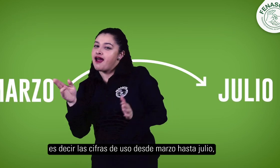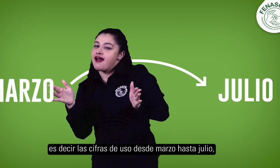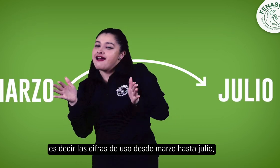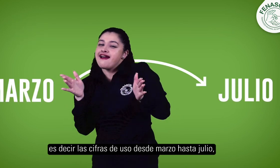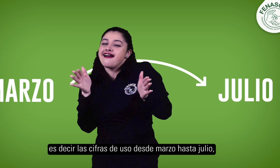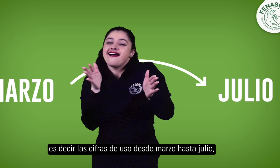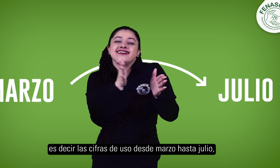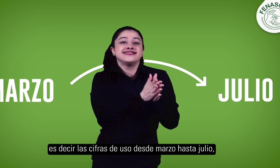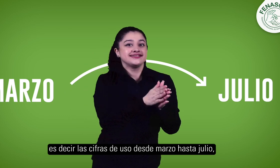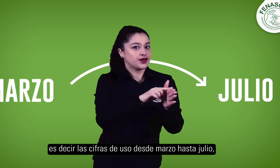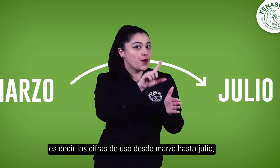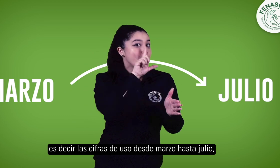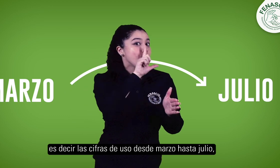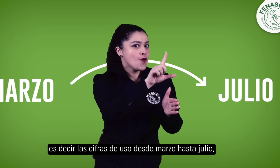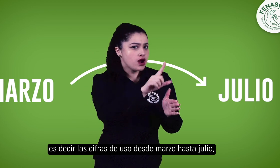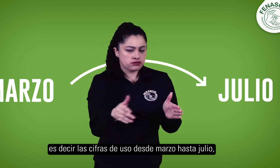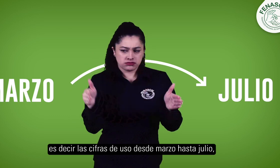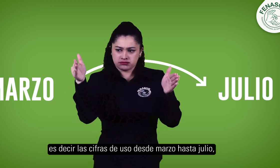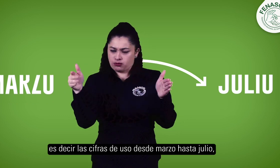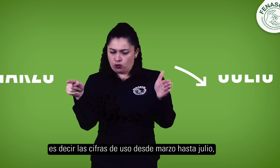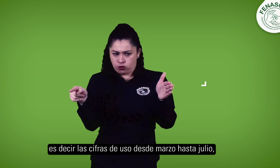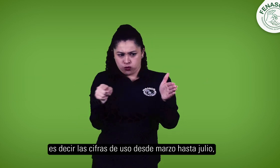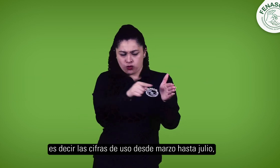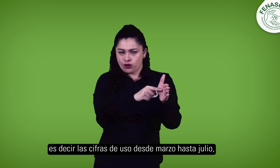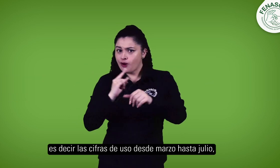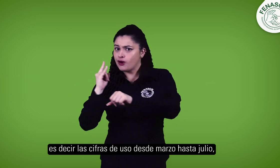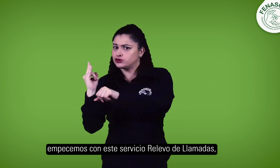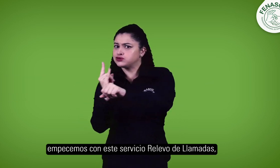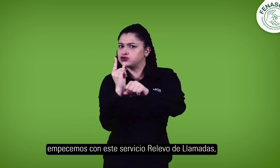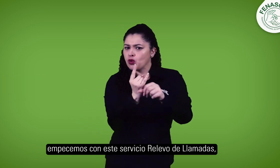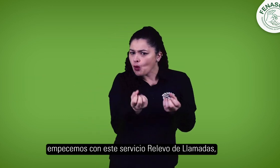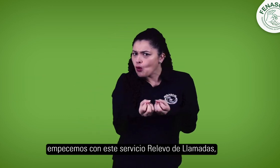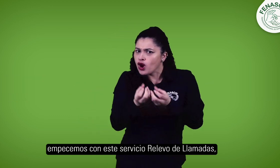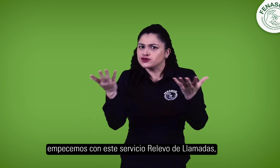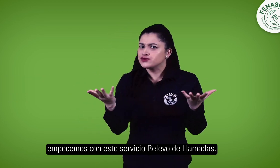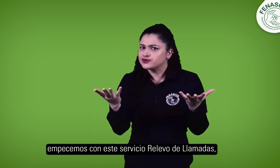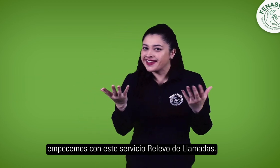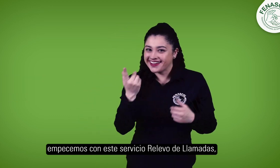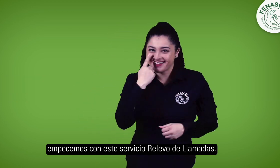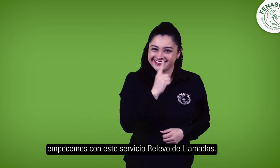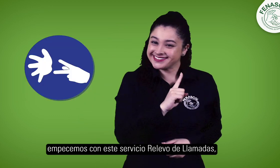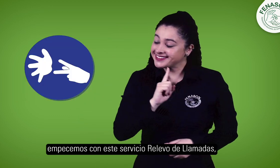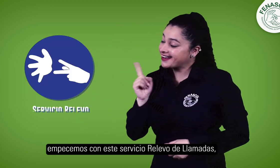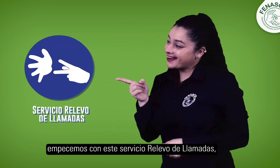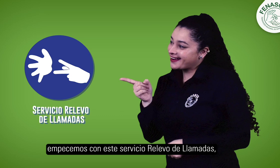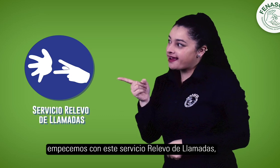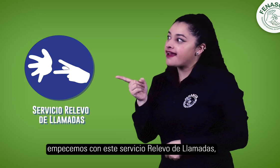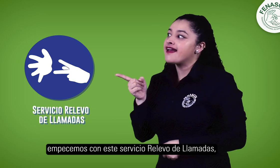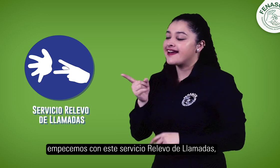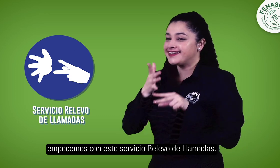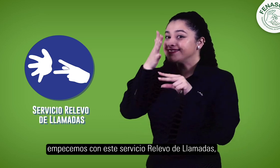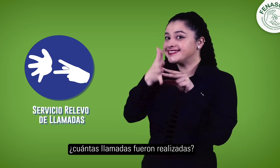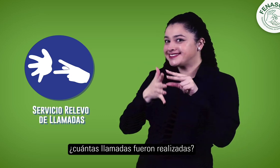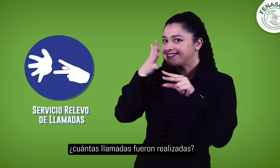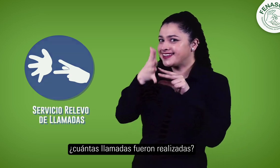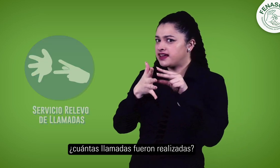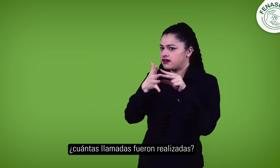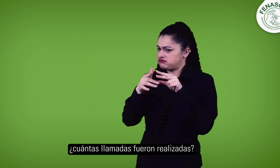las cifras de uso desde marzo hasta julio. Empecemos con este servicio. Relevo de Llamadas. ¿Cuántas